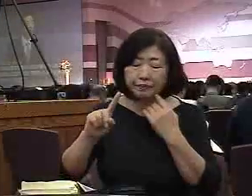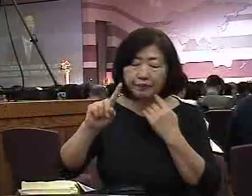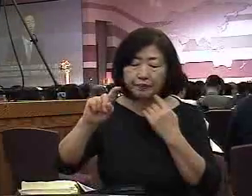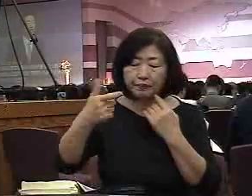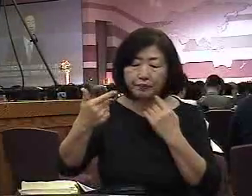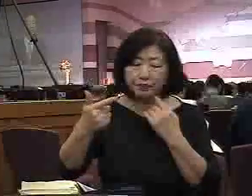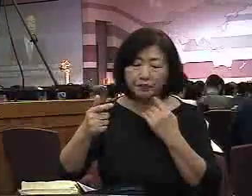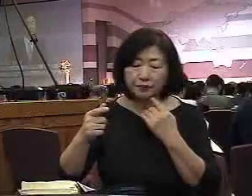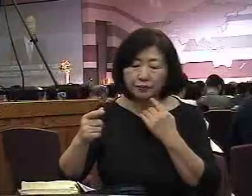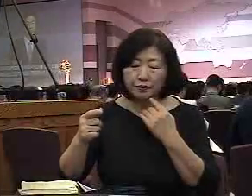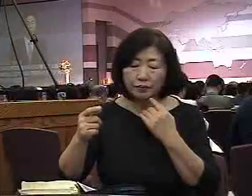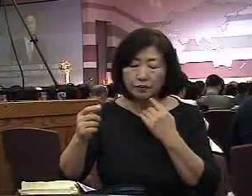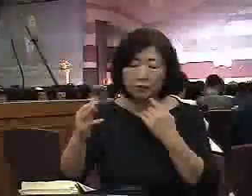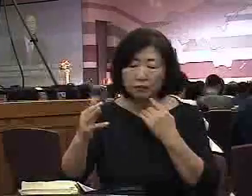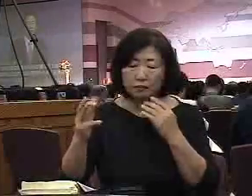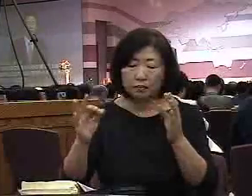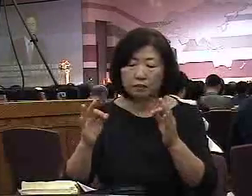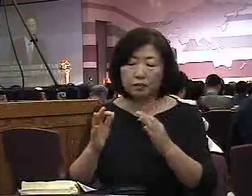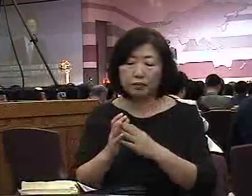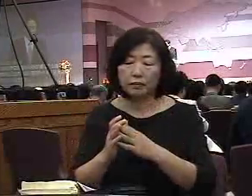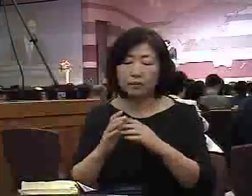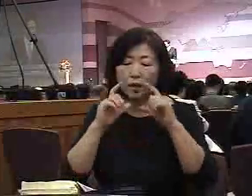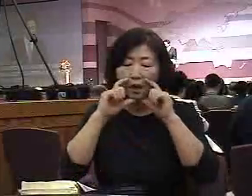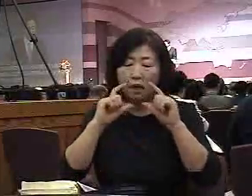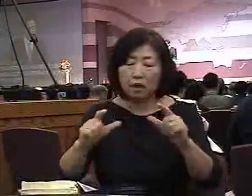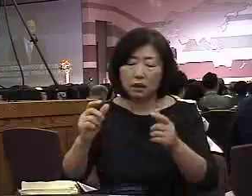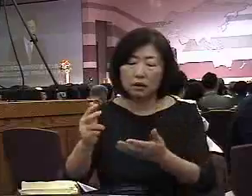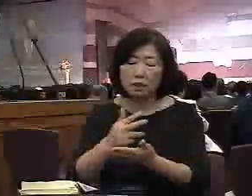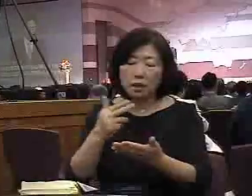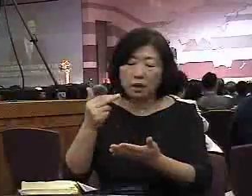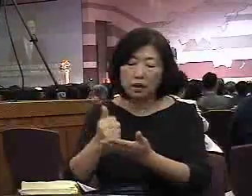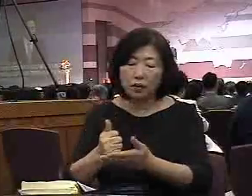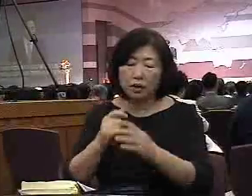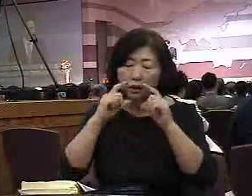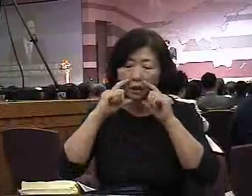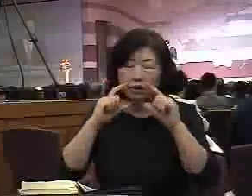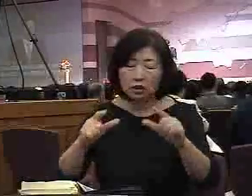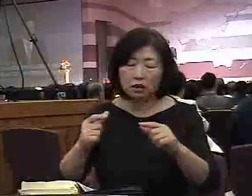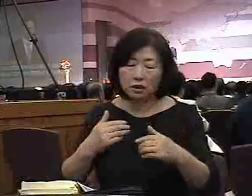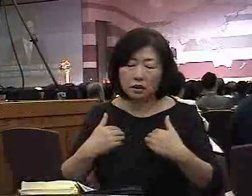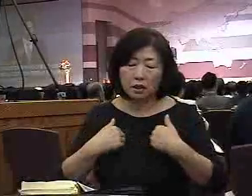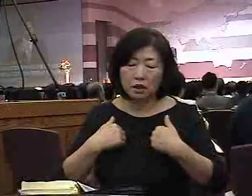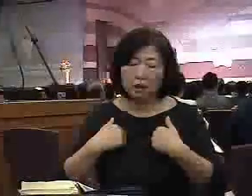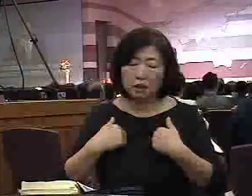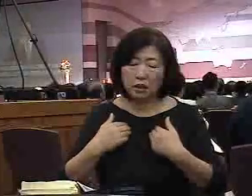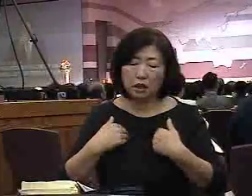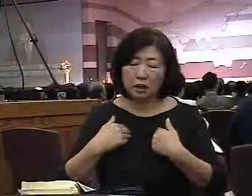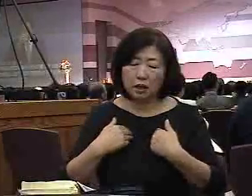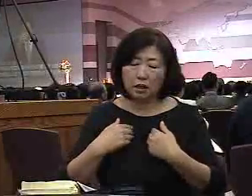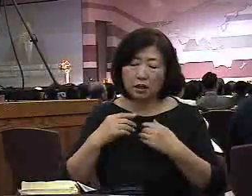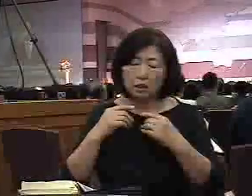16절부터 18절까지 우리 화면을 보면서 한번 읽어보겠습니다. 시작. 가라사대 여호와께서 이르시기를